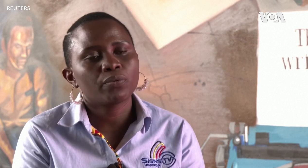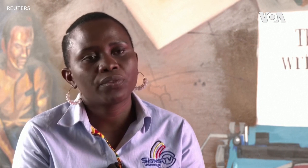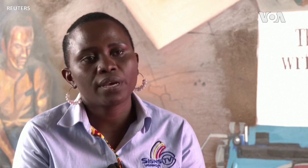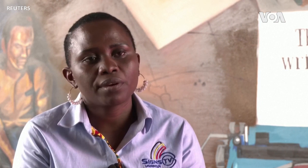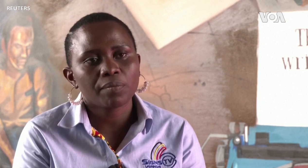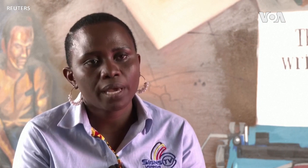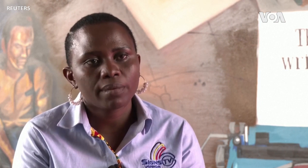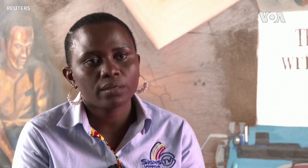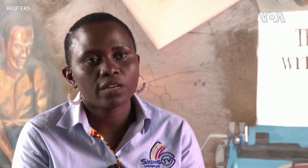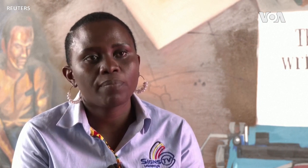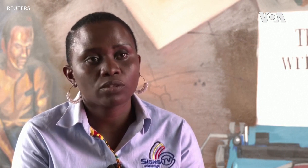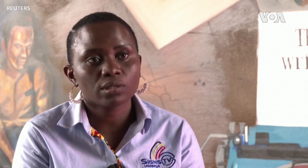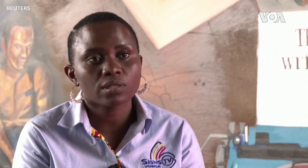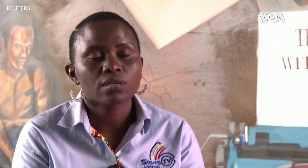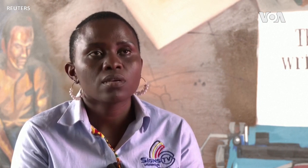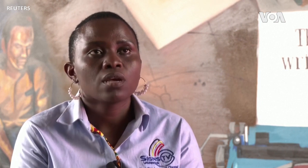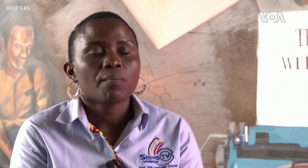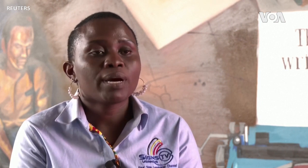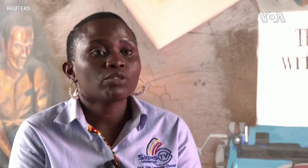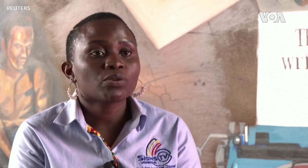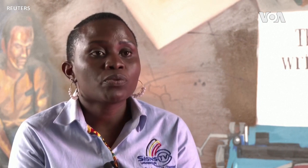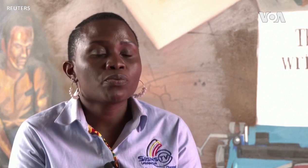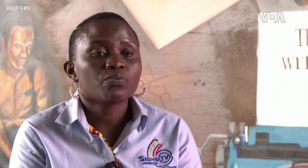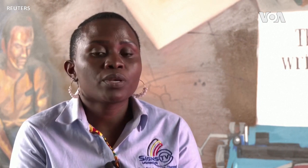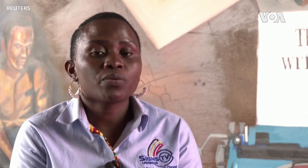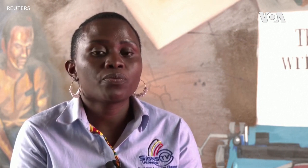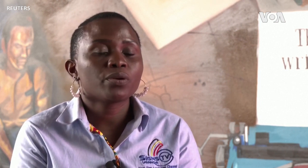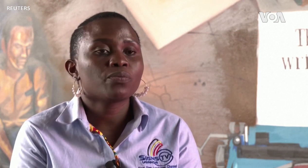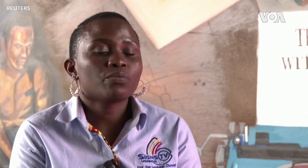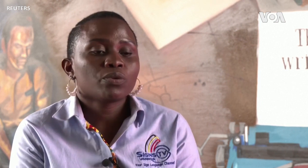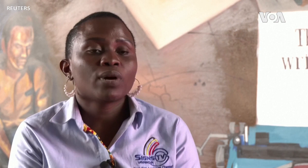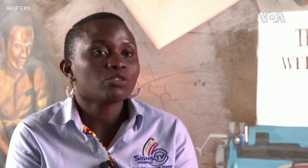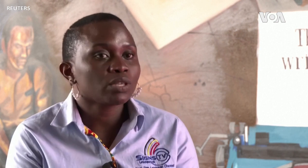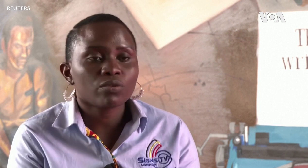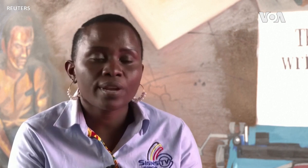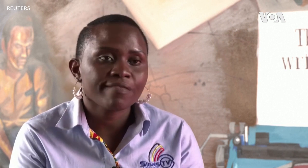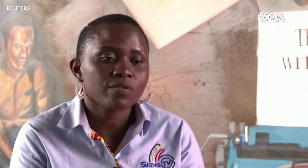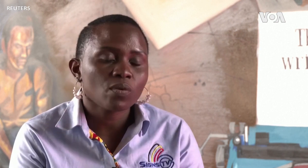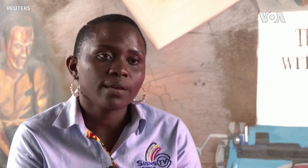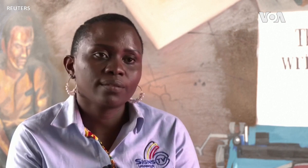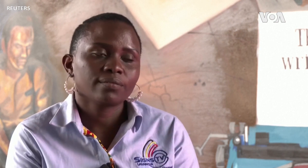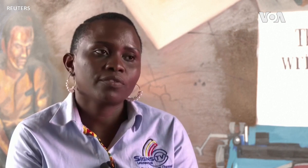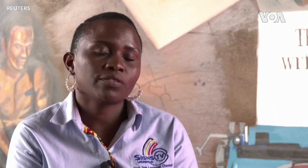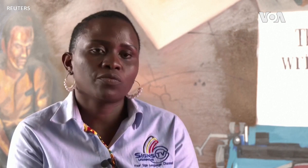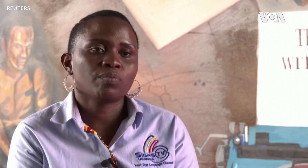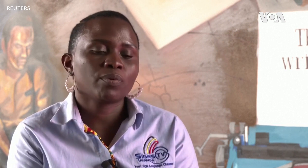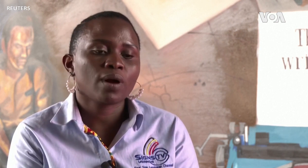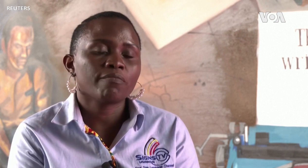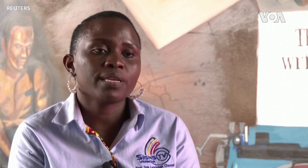Notre public cible est bien sûr les personnes malentendantes, les sourds, mais nous voulons aussi inclure tout le monde. Tout d'abord, les gens aspirent à apprendre la langue